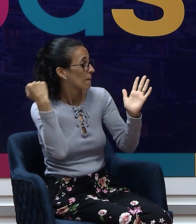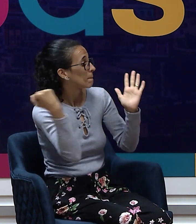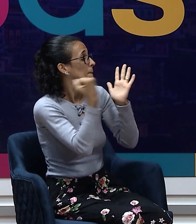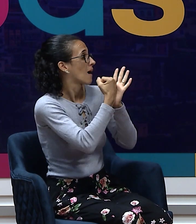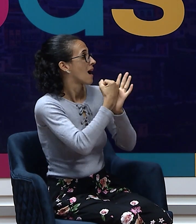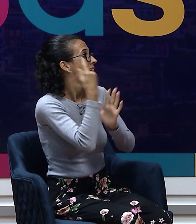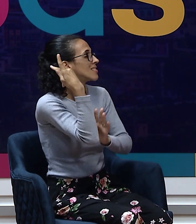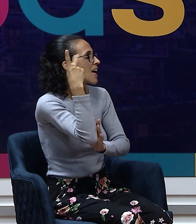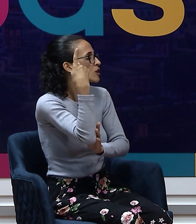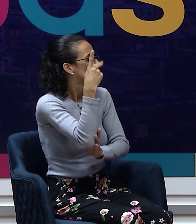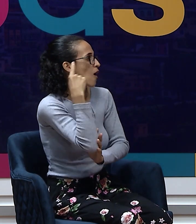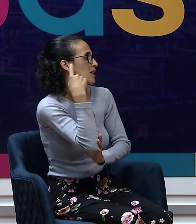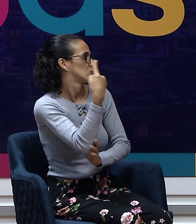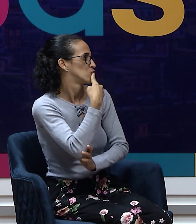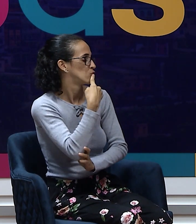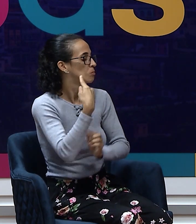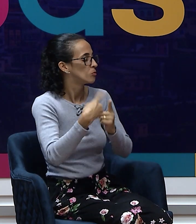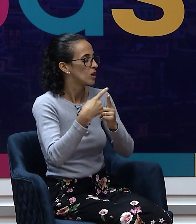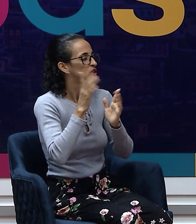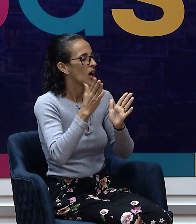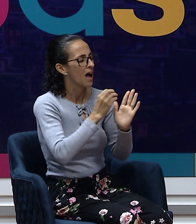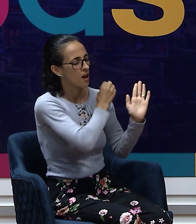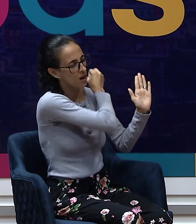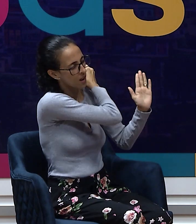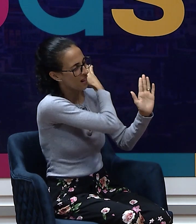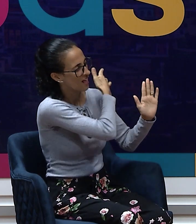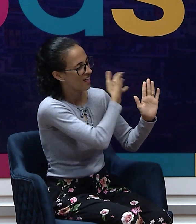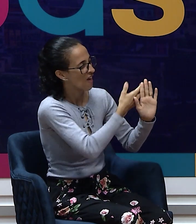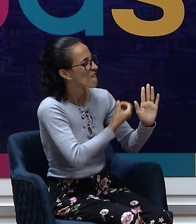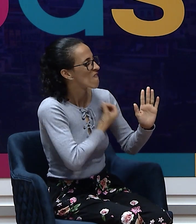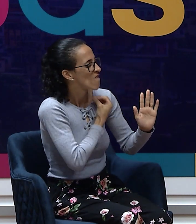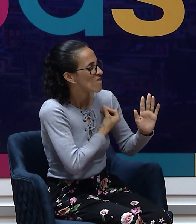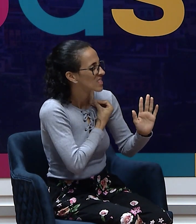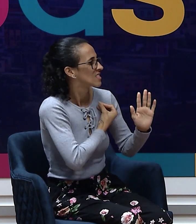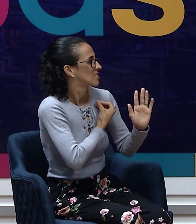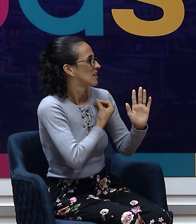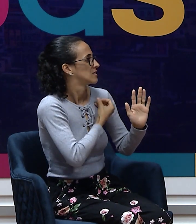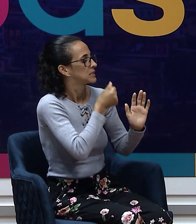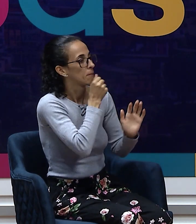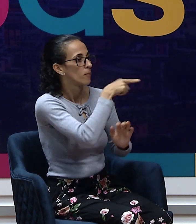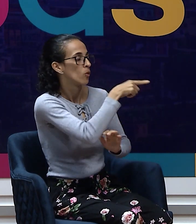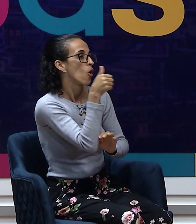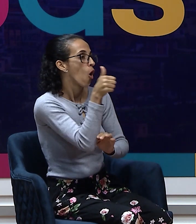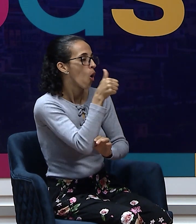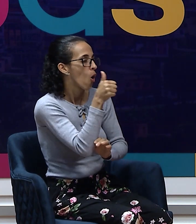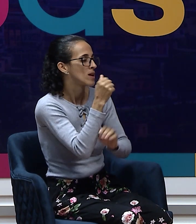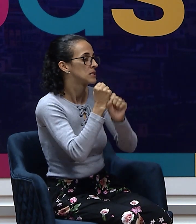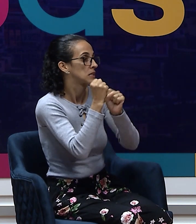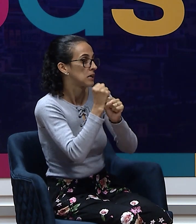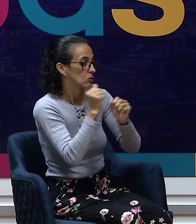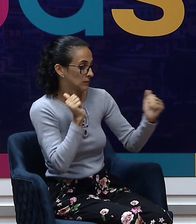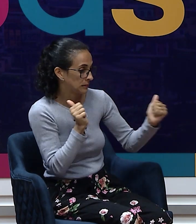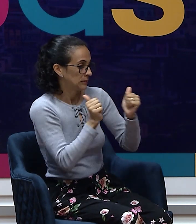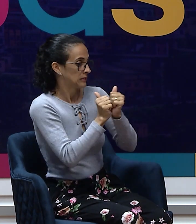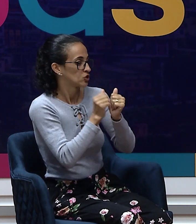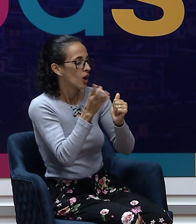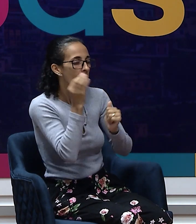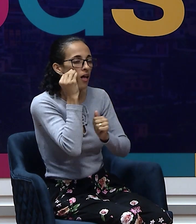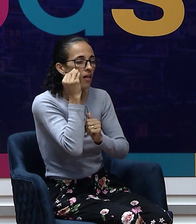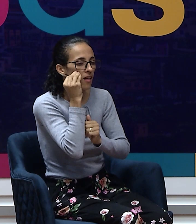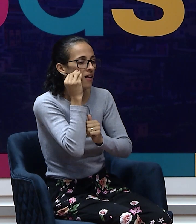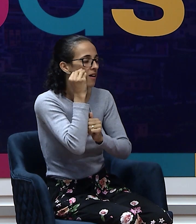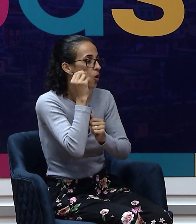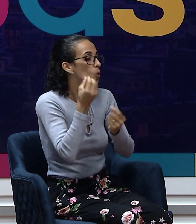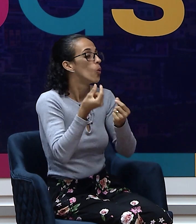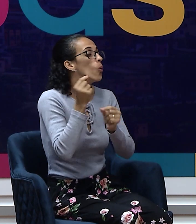eu agradeço essa oportunidade. Foi uma marca na nossa história, um marco para os surdos, porque a nossa vida antigamente já tinha 11 anos que